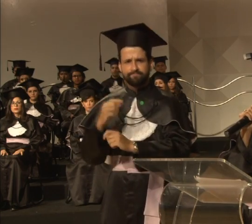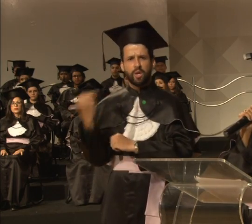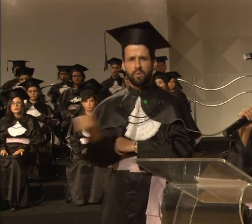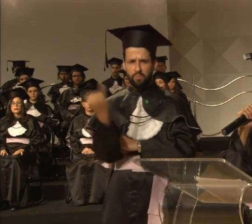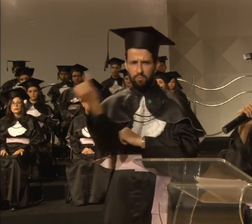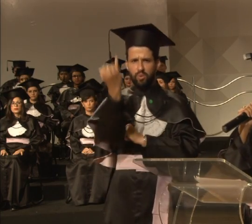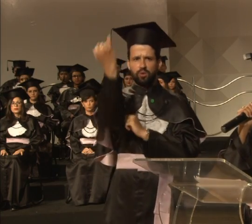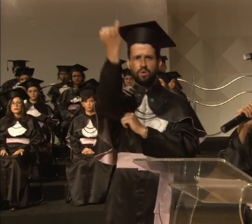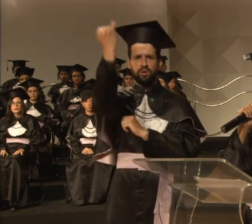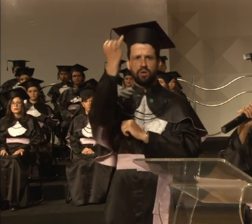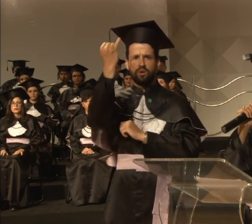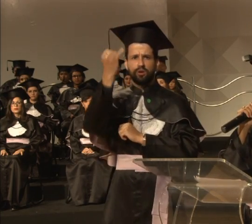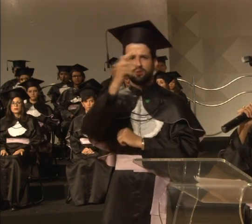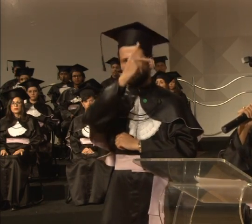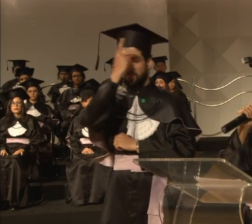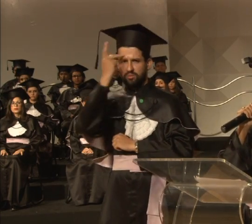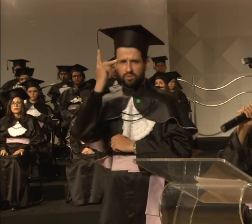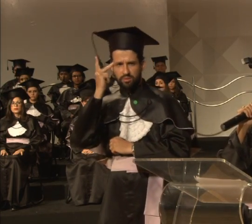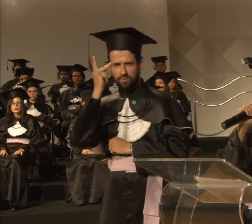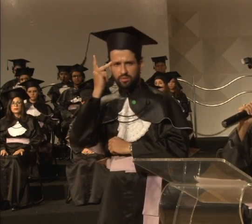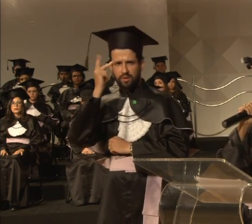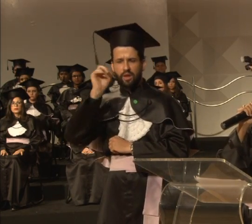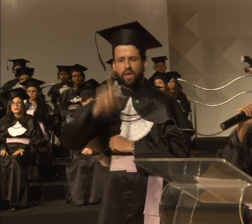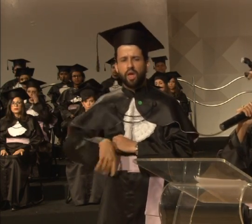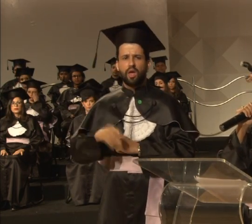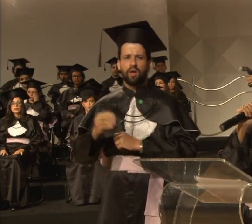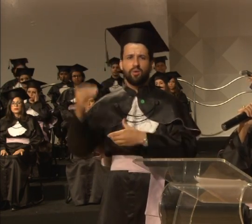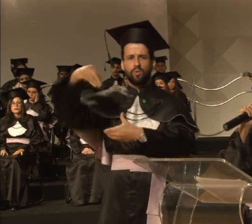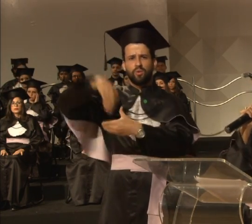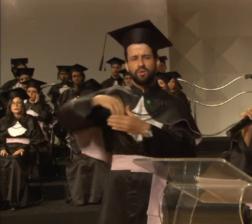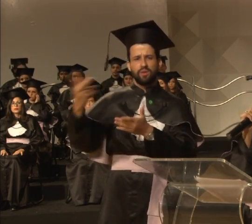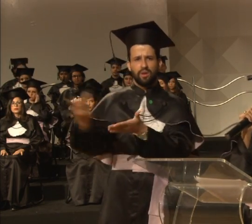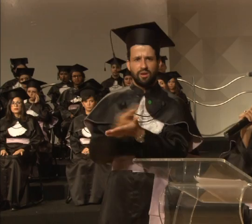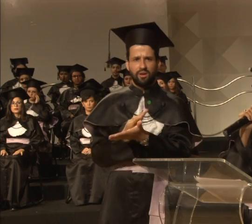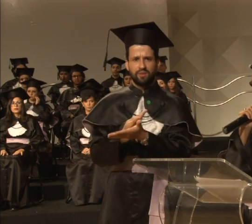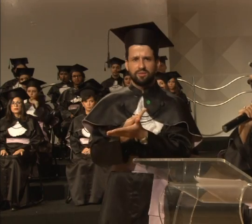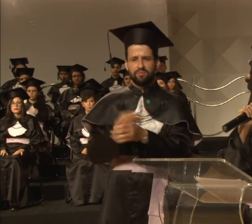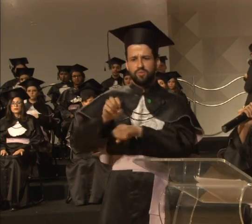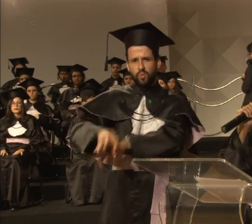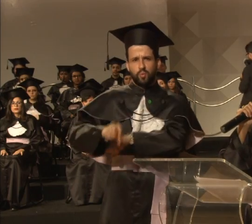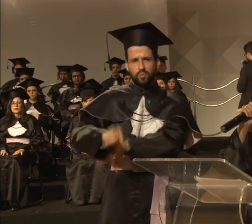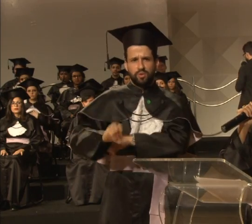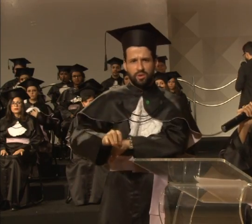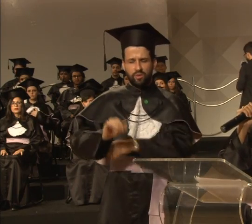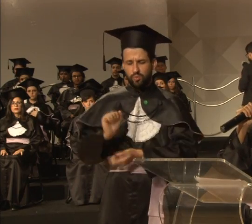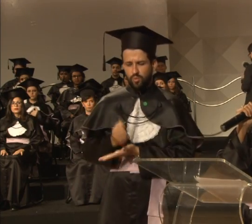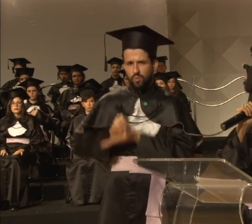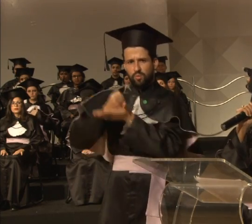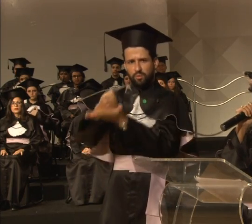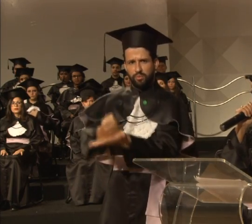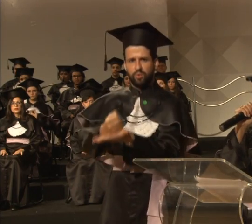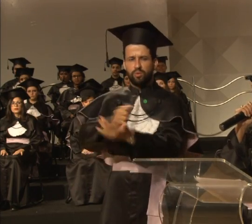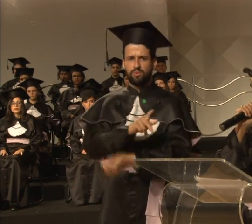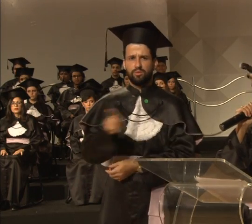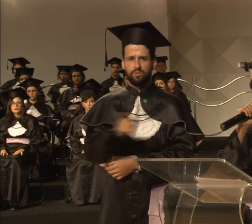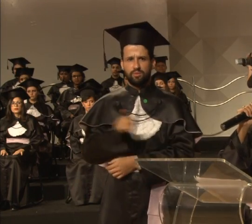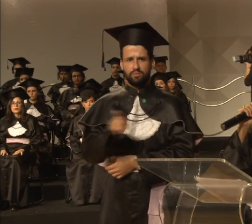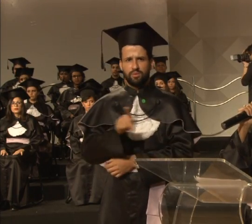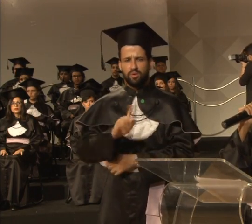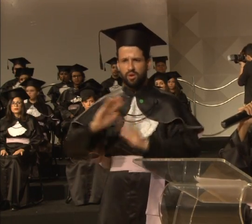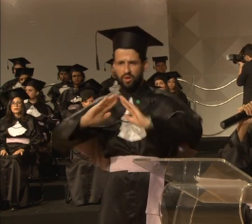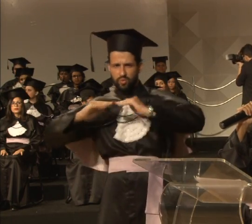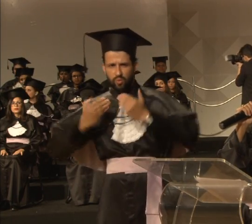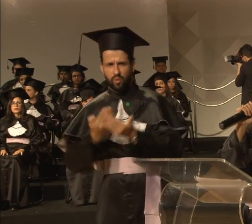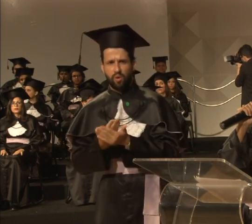e esse se adquire na educação, com o auxílio do professor. Embora as escolas nos incentivem a